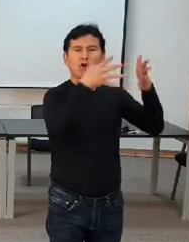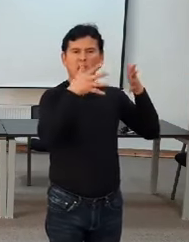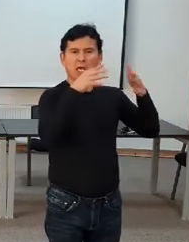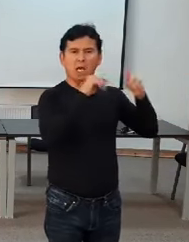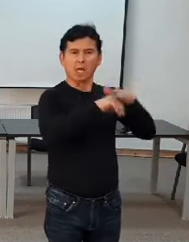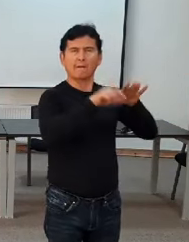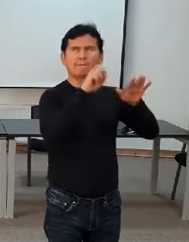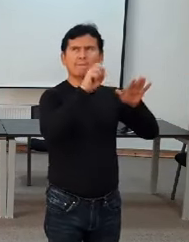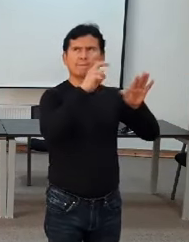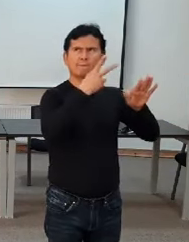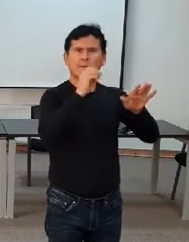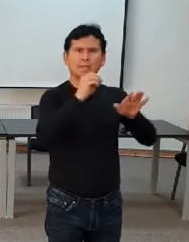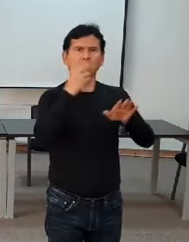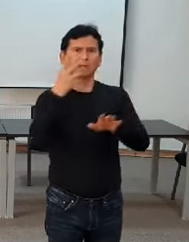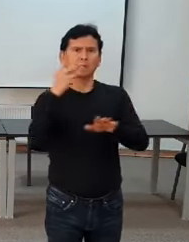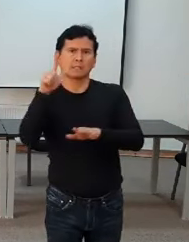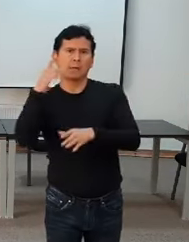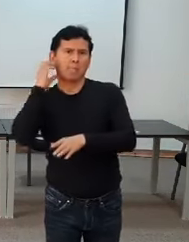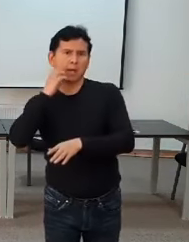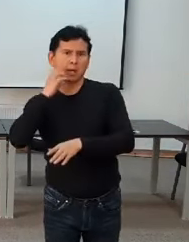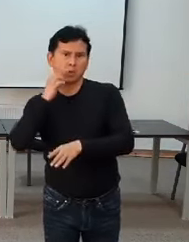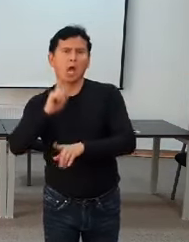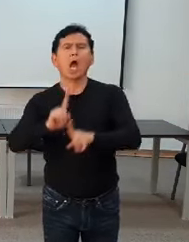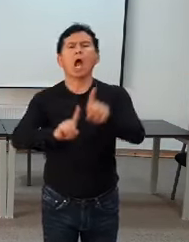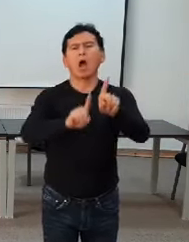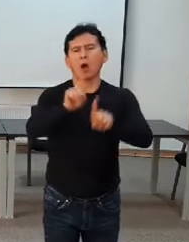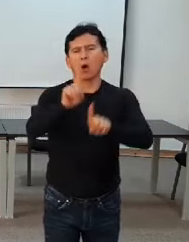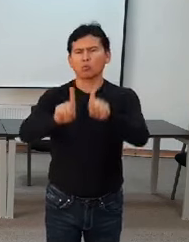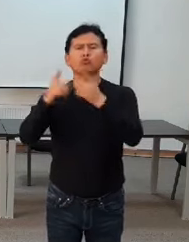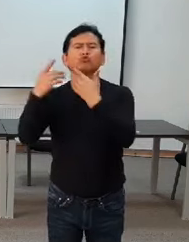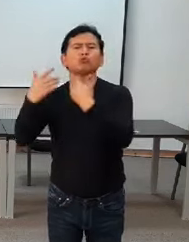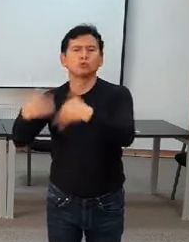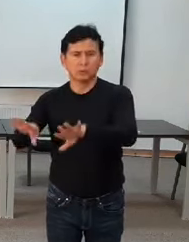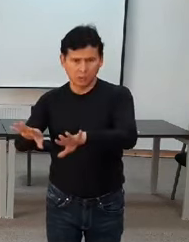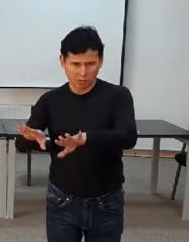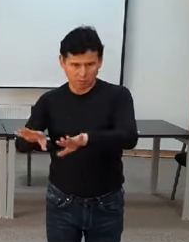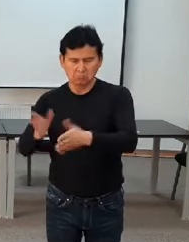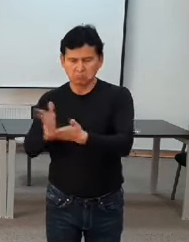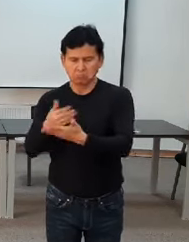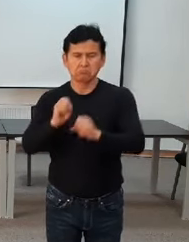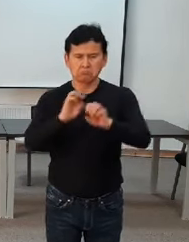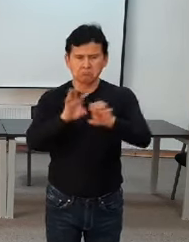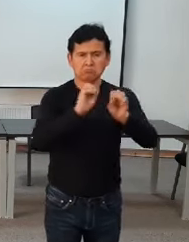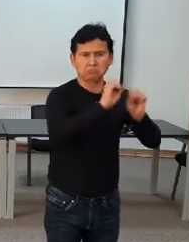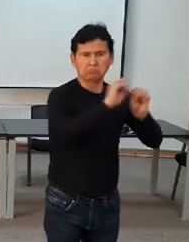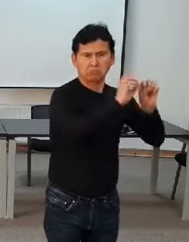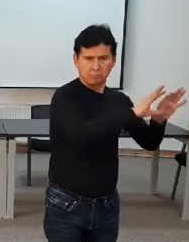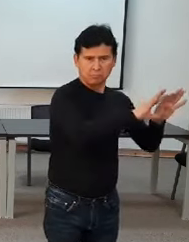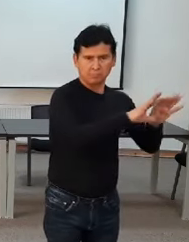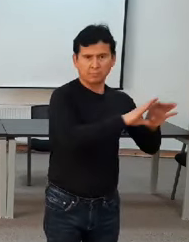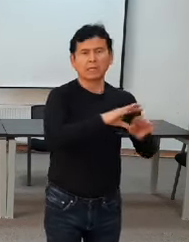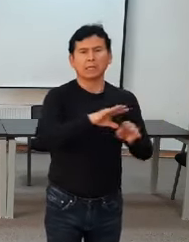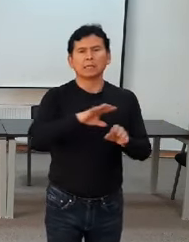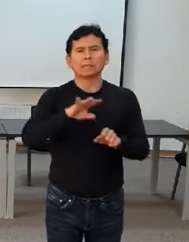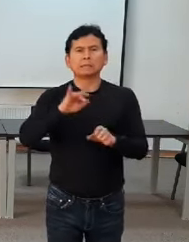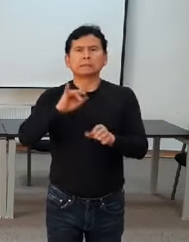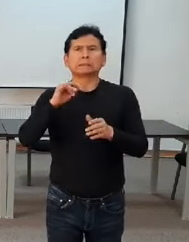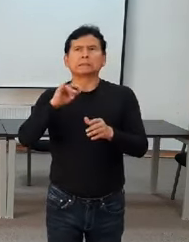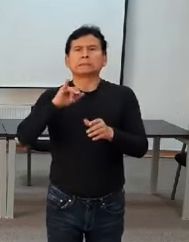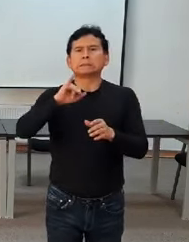el 27 de mayo. Como algunos ya, cierto, ya tienen los alimentos, las canastas se están preparando y se han entregado ya en íntegra